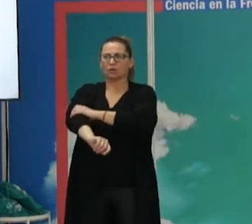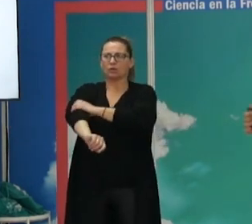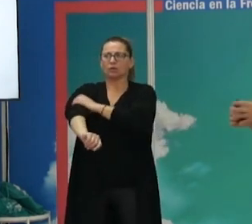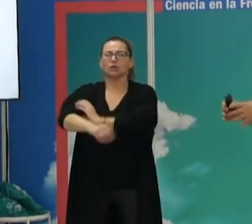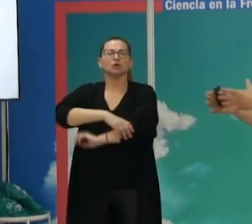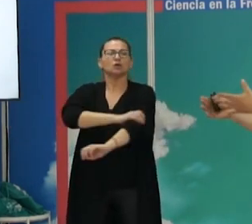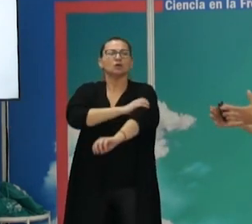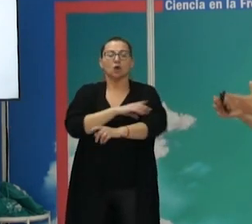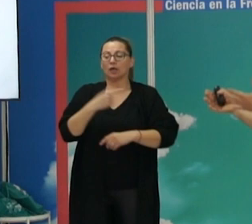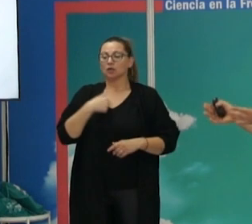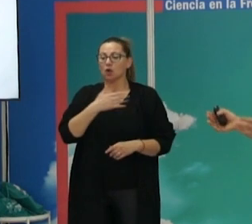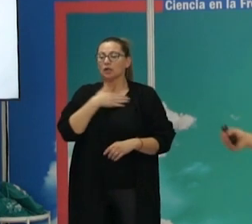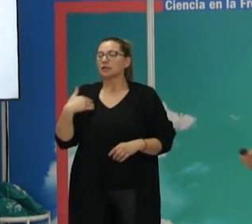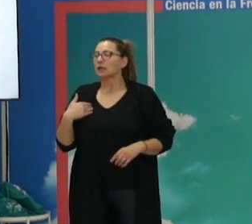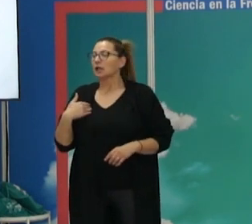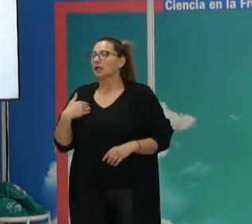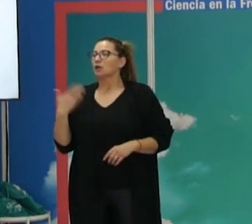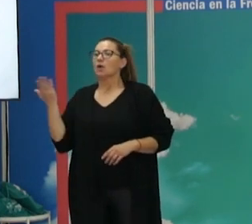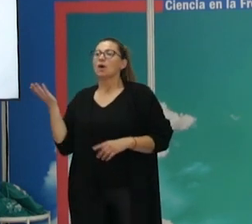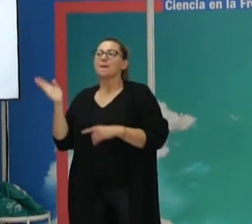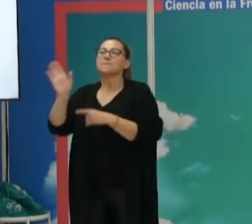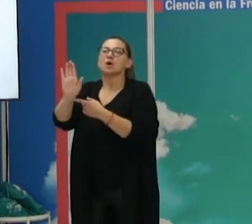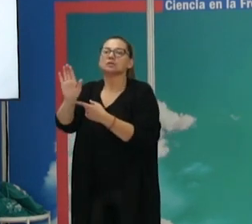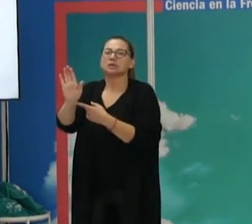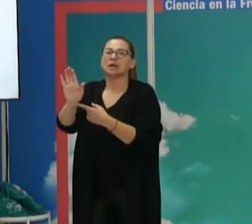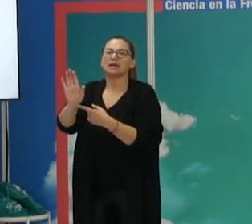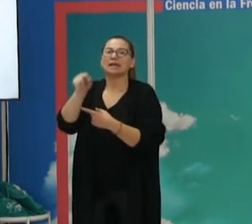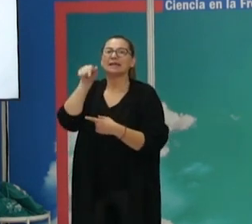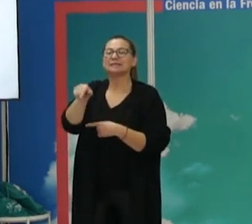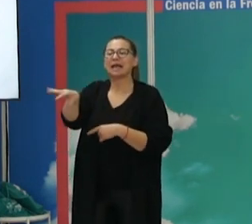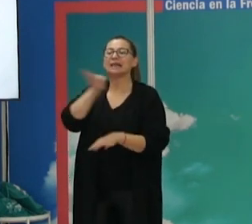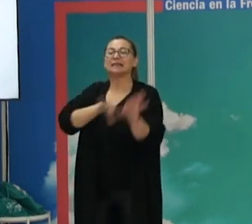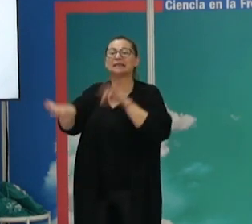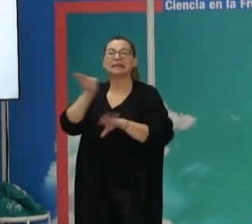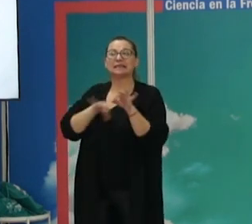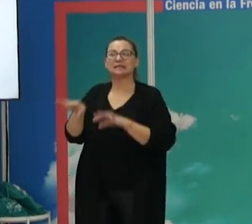que yo estoy planteando es que estas